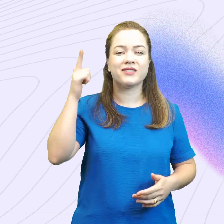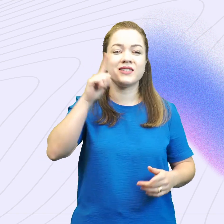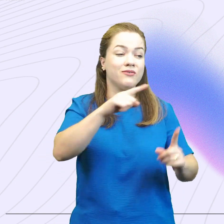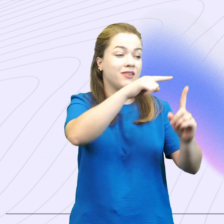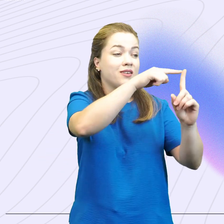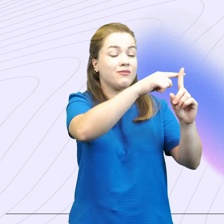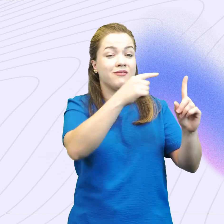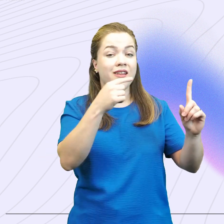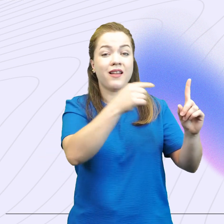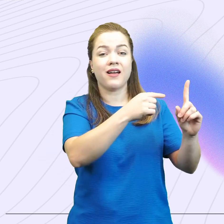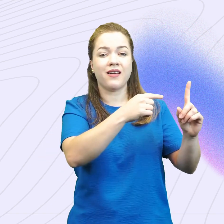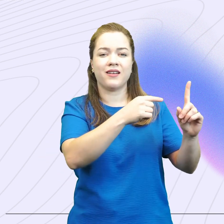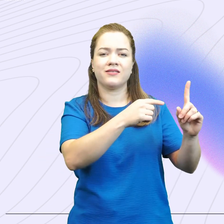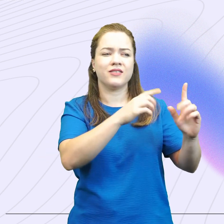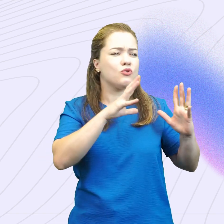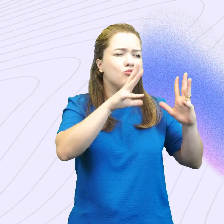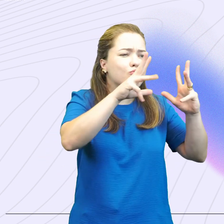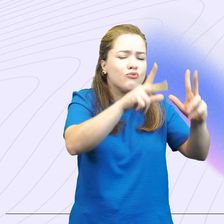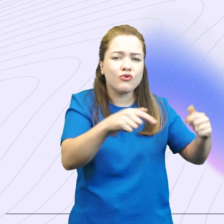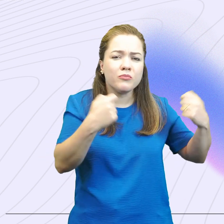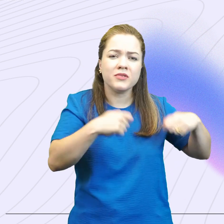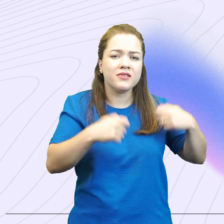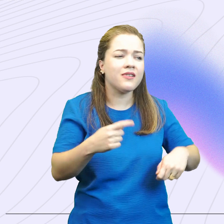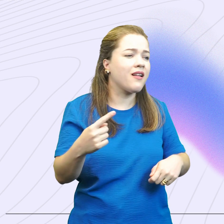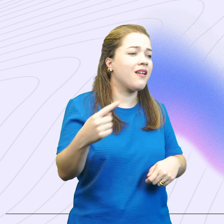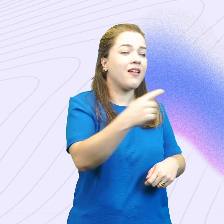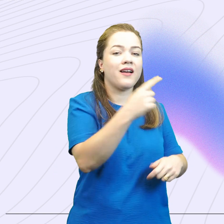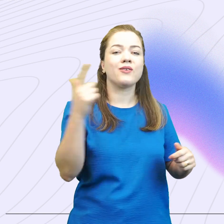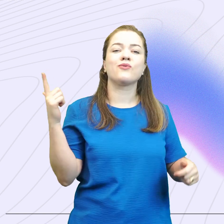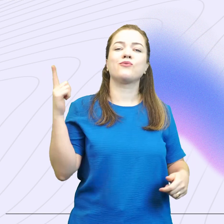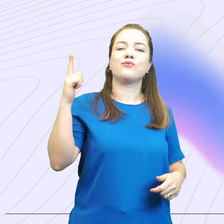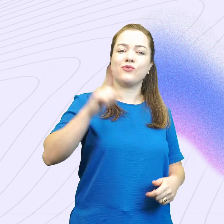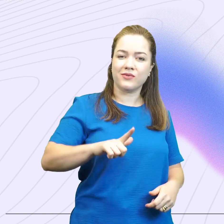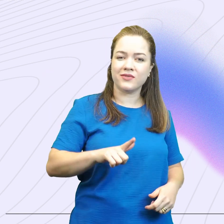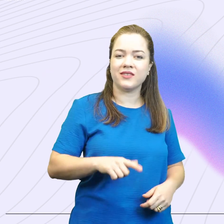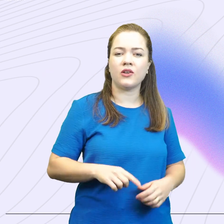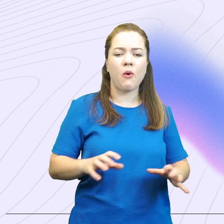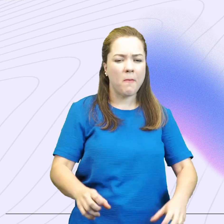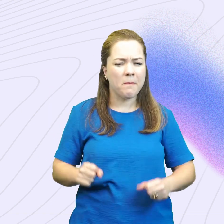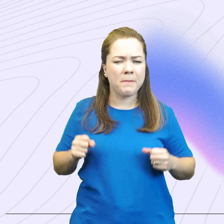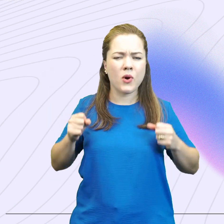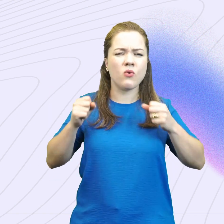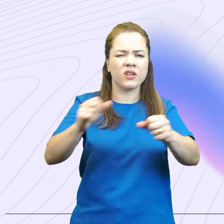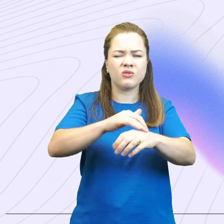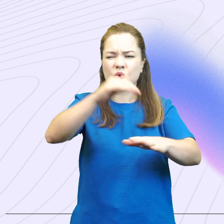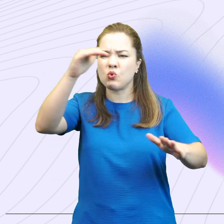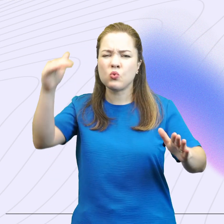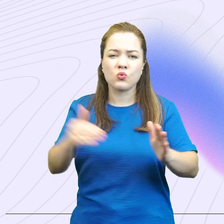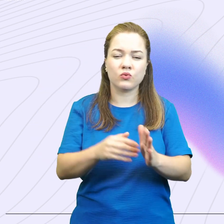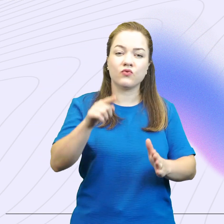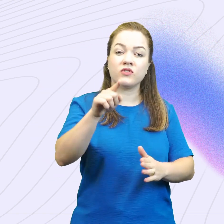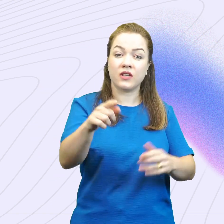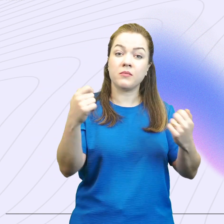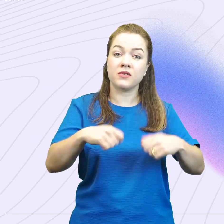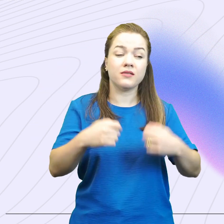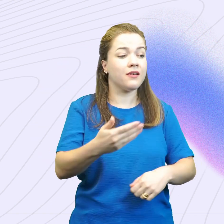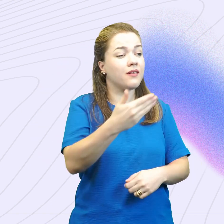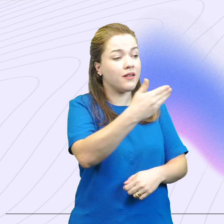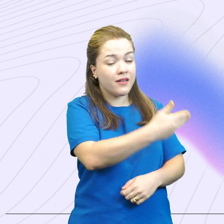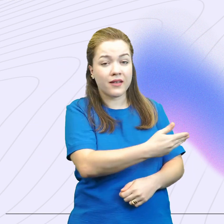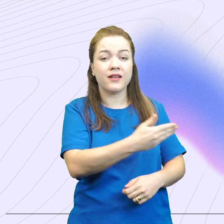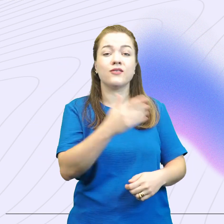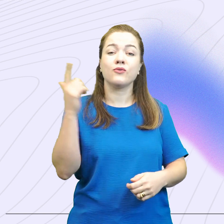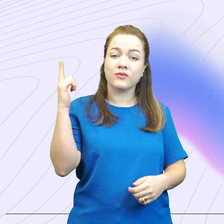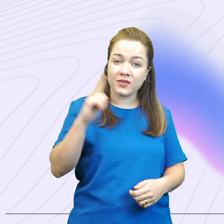tudo que a gente precisa. Que Jesus já conquistou naquela cruz todo o poder que você necessita. Que Jesus já capacitou naquela